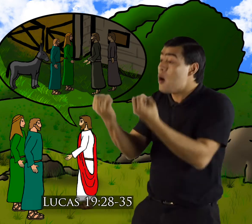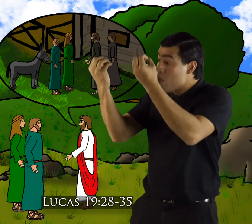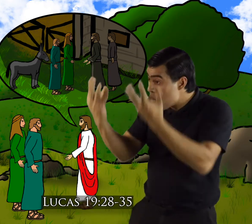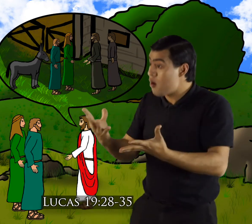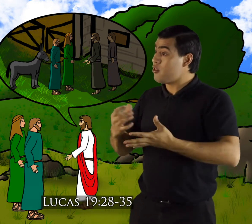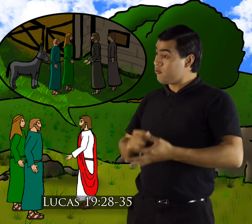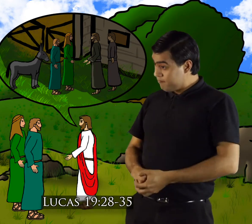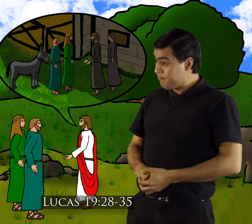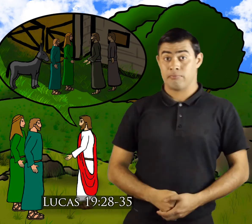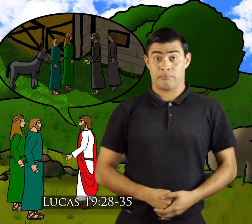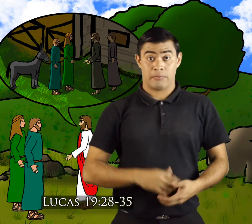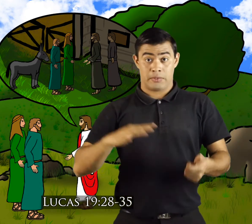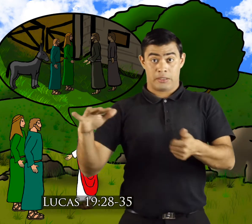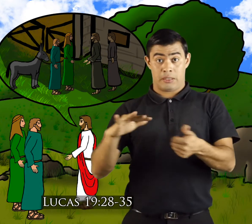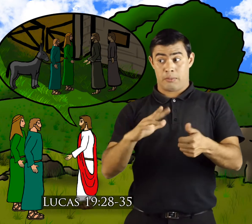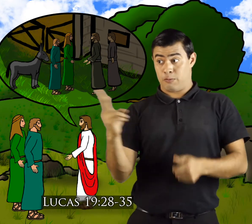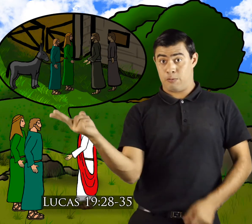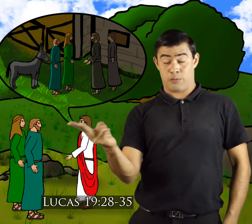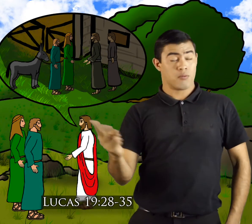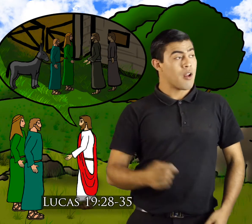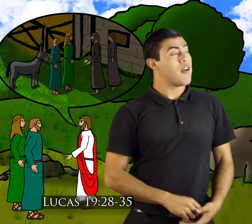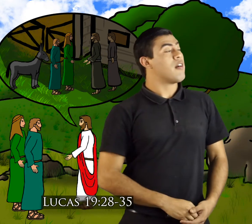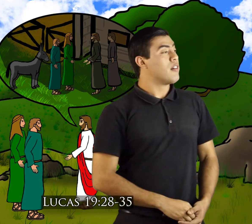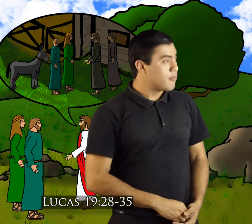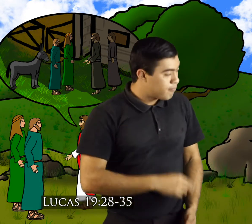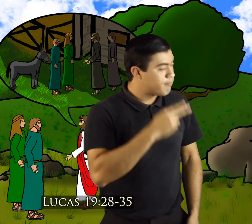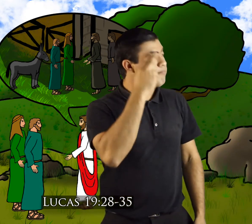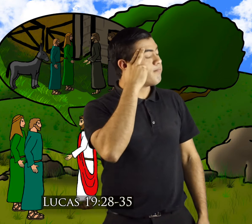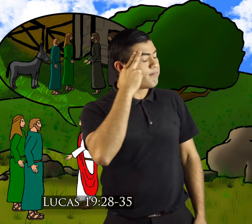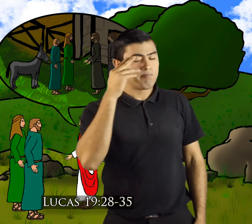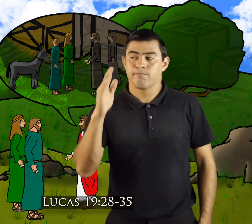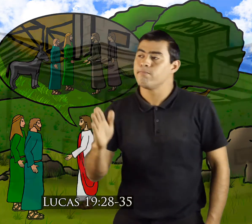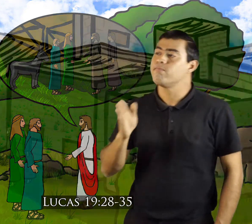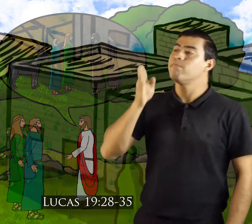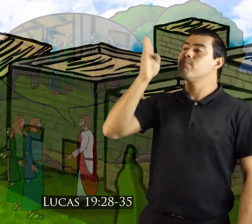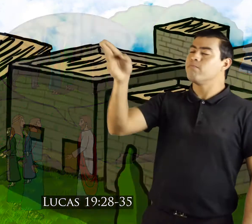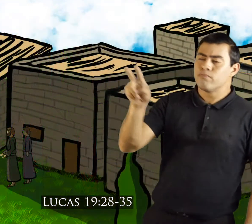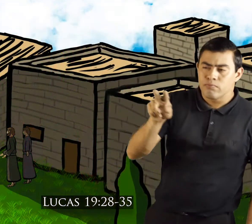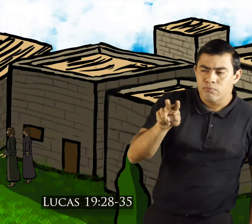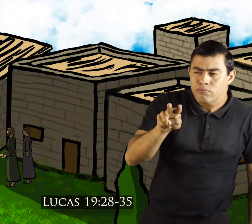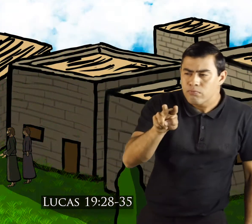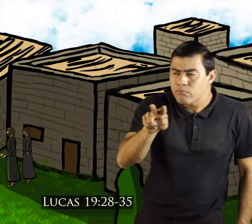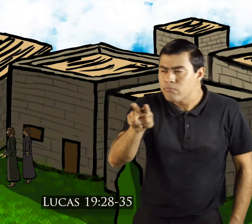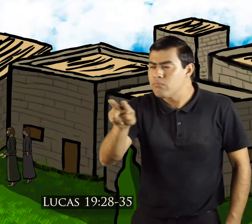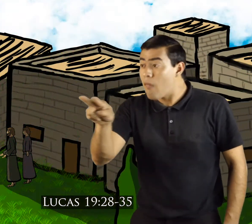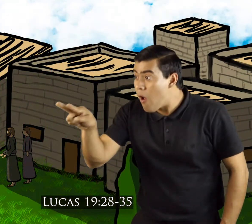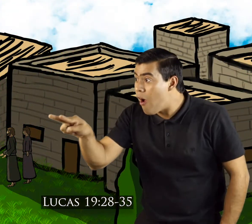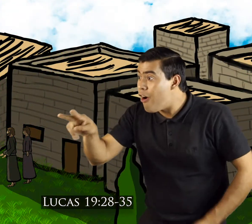Los dos discípulos hicieron lo que Jesús les dijo. Entraron en la ciudad, miraron alrededor y encontraron a un burro joven.